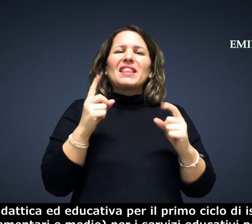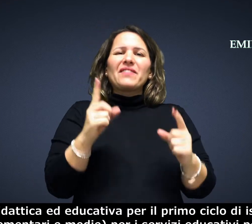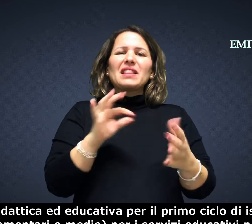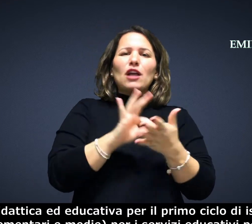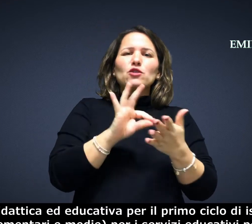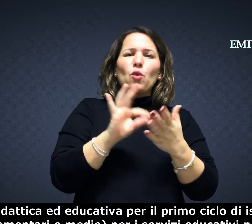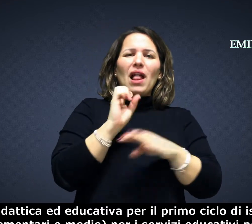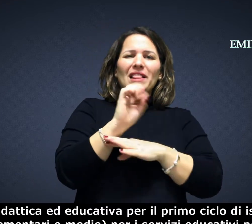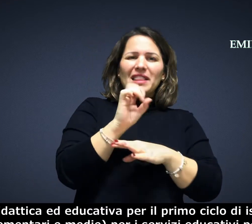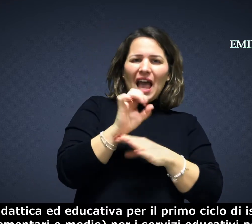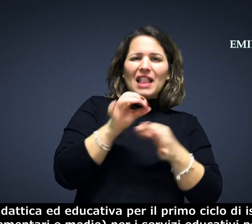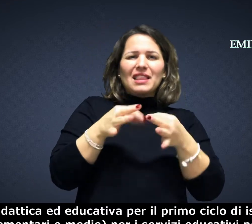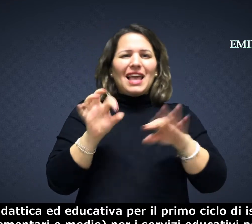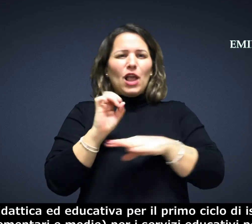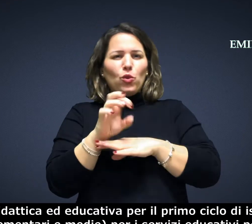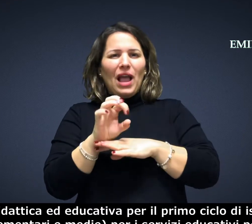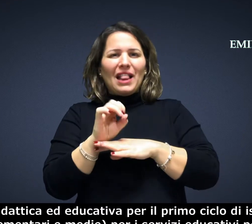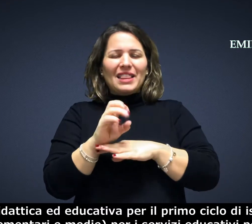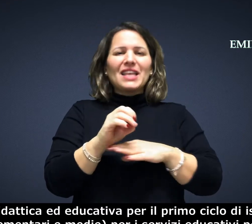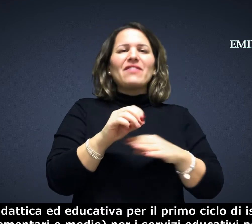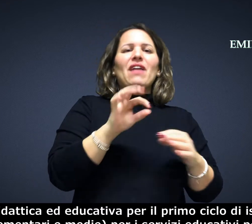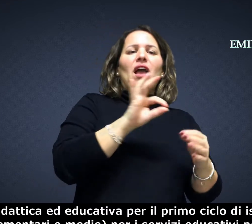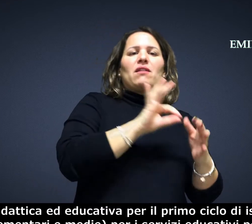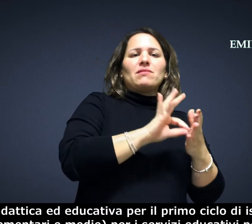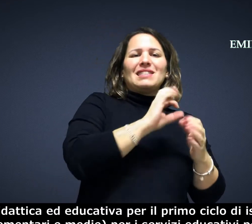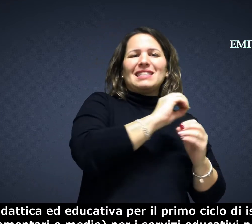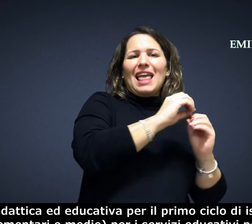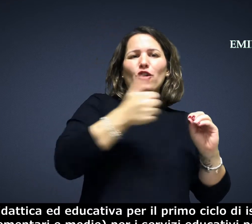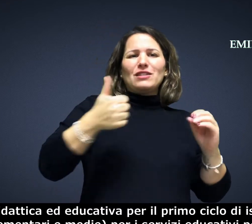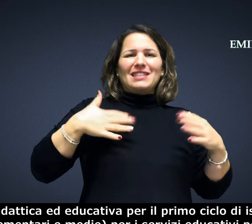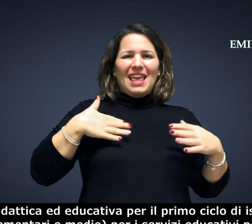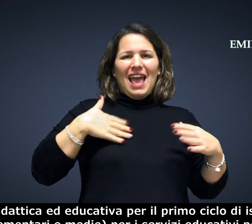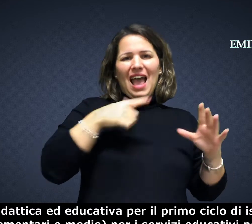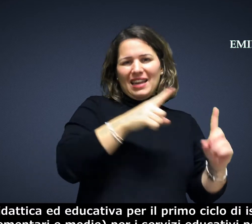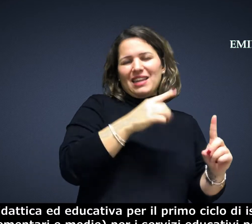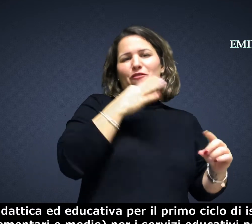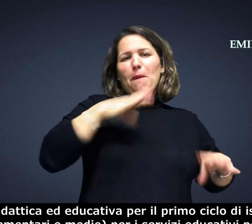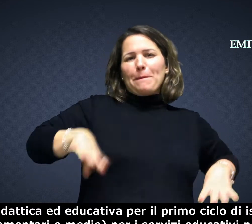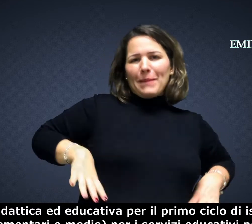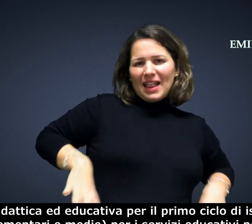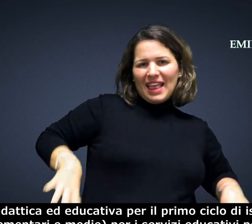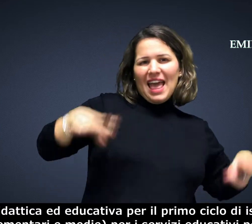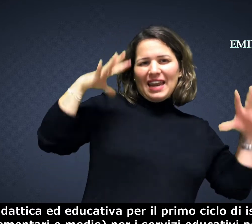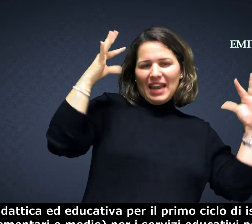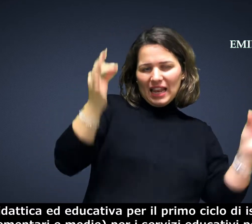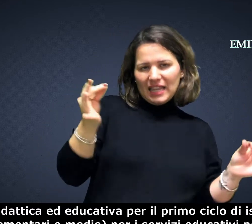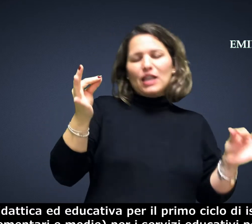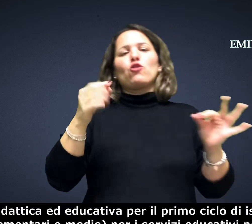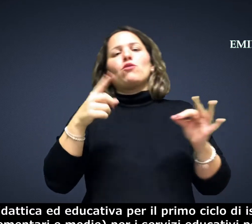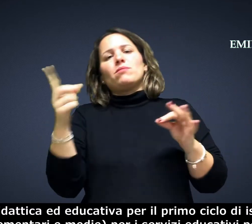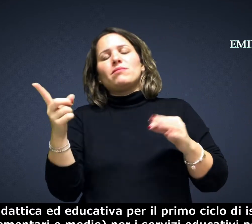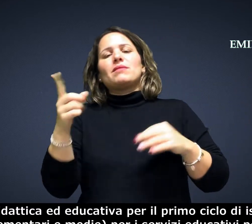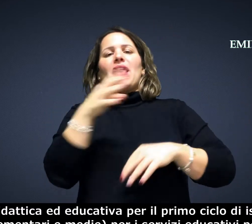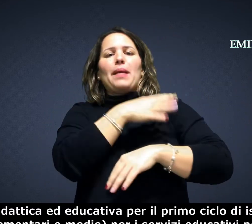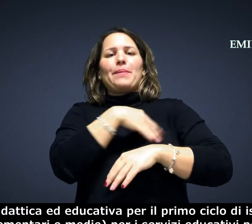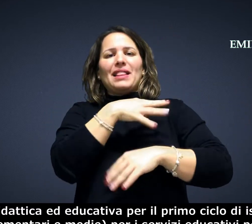L'attività didattica ed educativa per il primo ciclo di istruzione, dalla materna, elementari e medie, e per i servizi educativi per